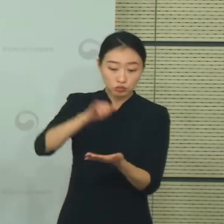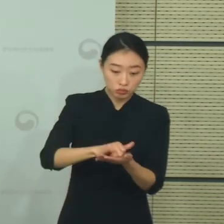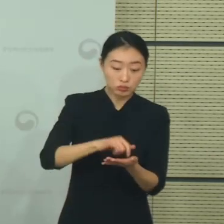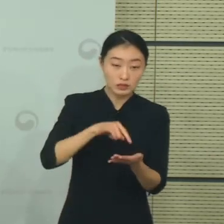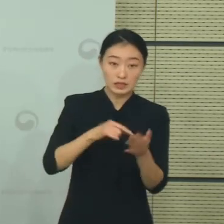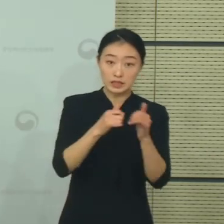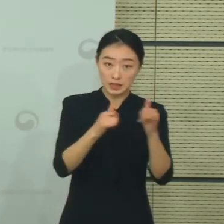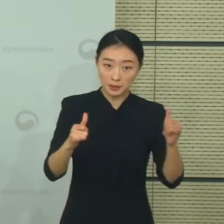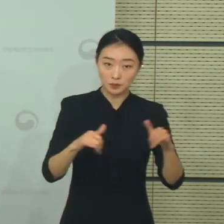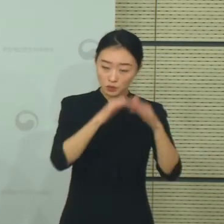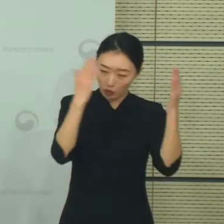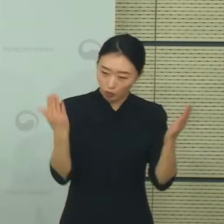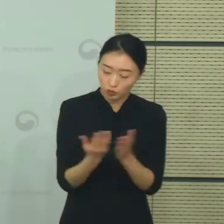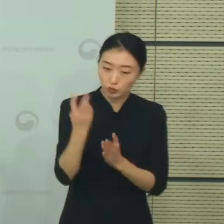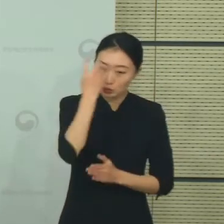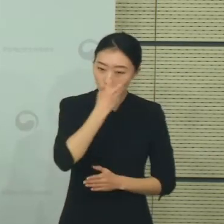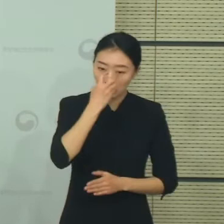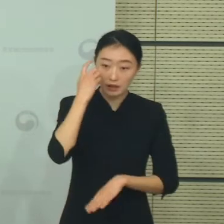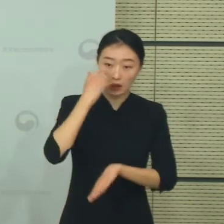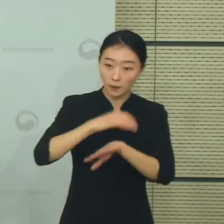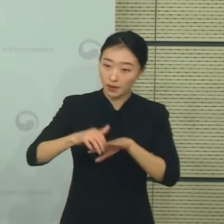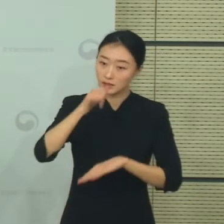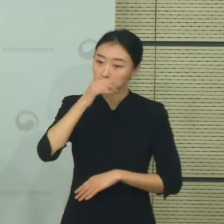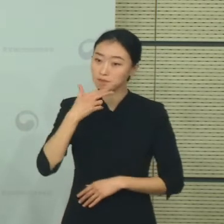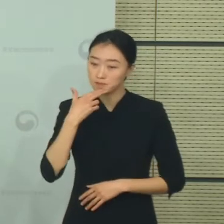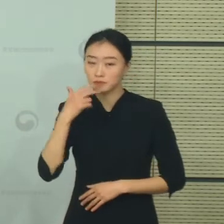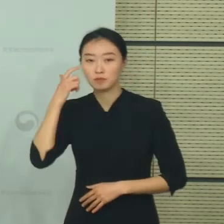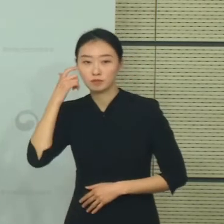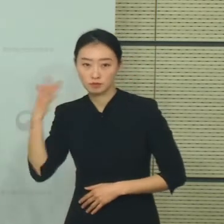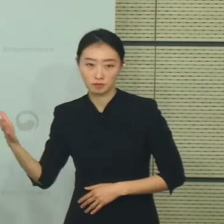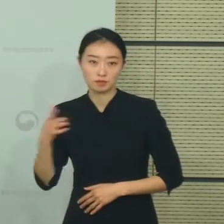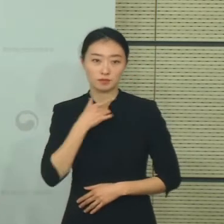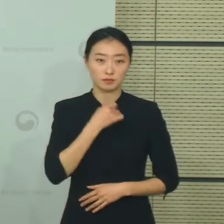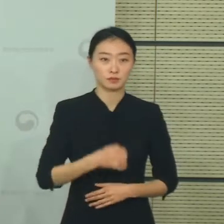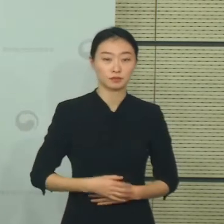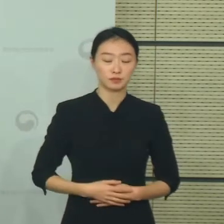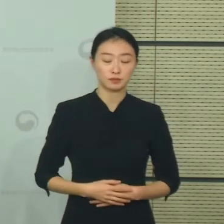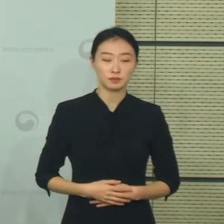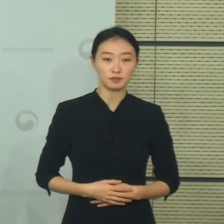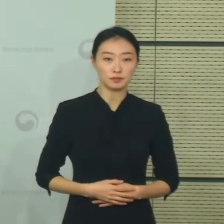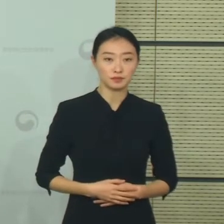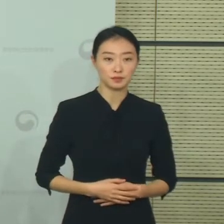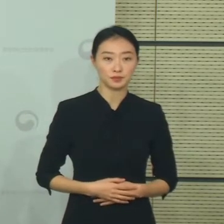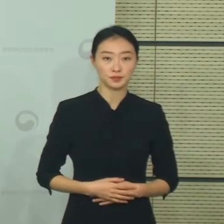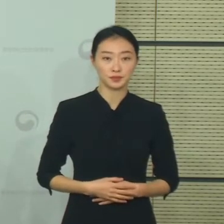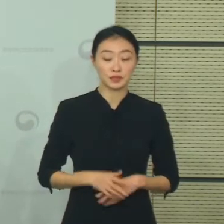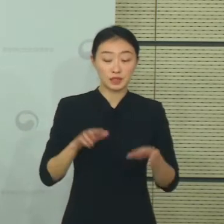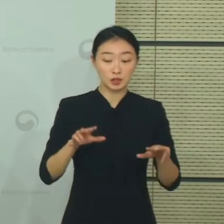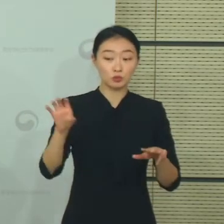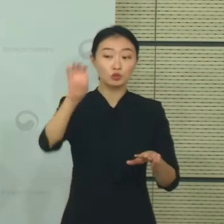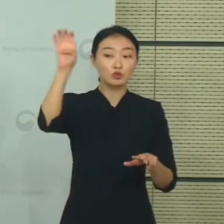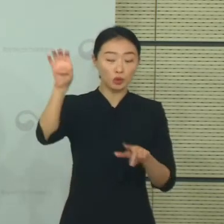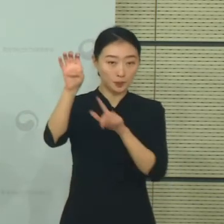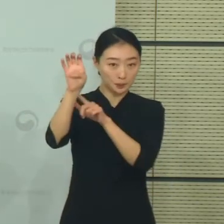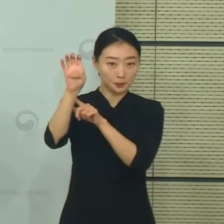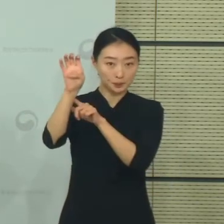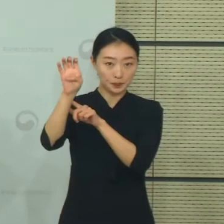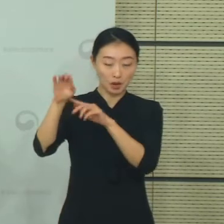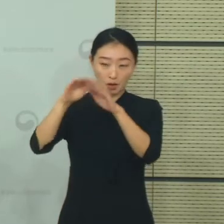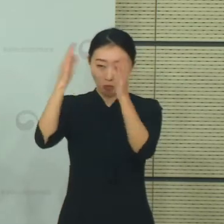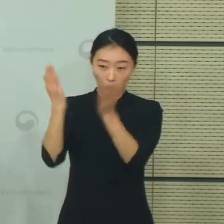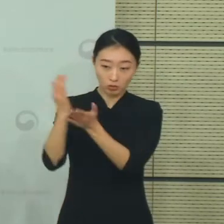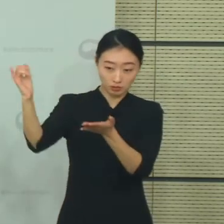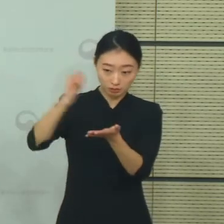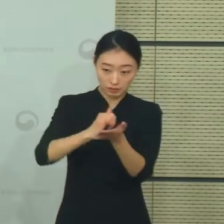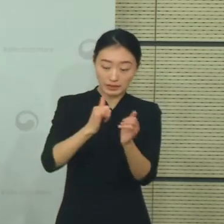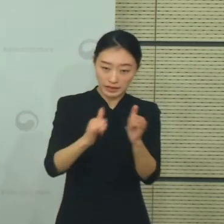진단 검사 등 계획이 있는지 알고 싶습니다. 네, 지금 이제 유럽에 대해서는 모든 입국자에